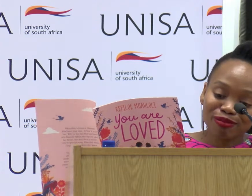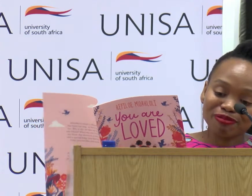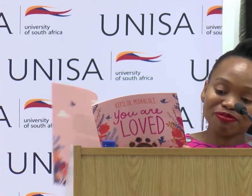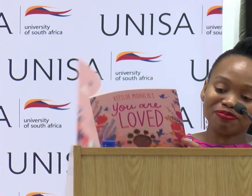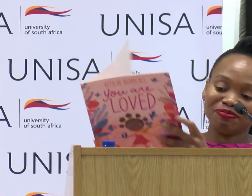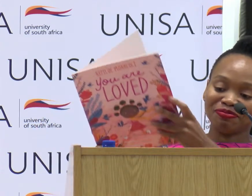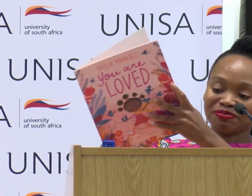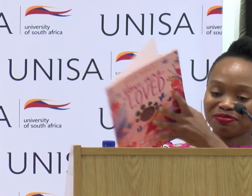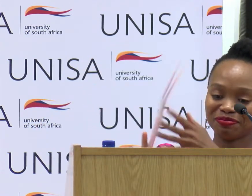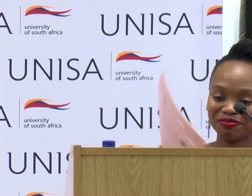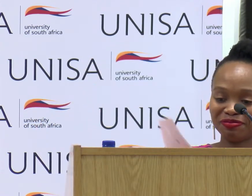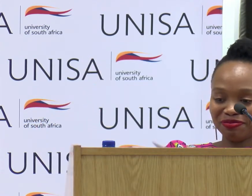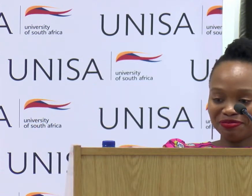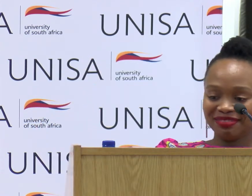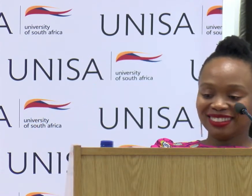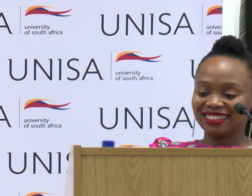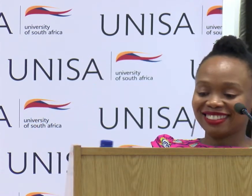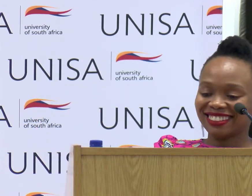return.